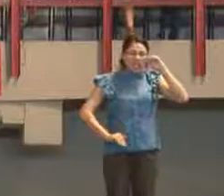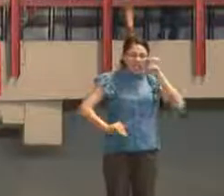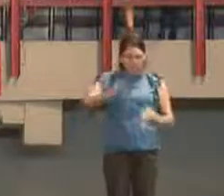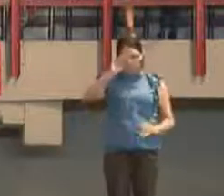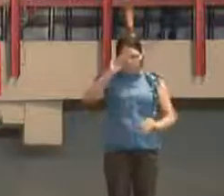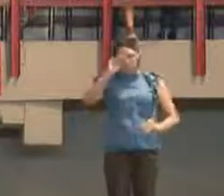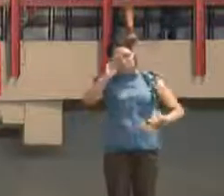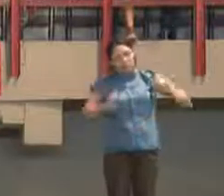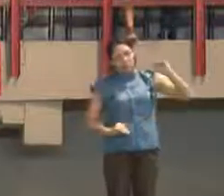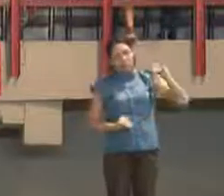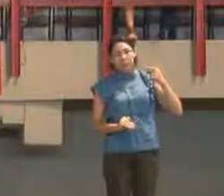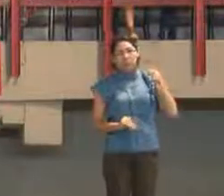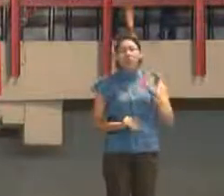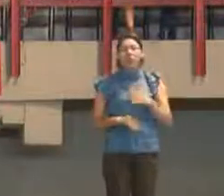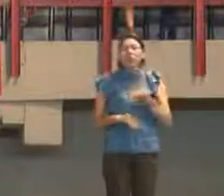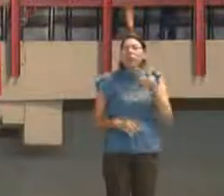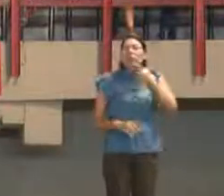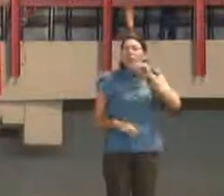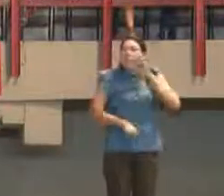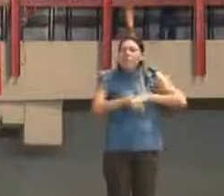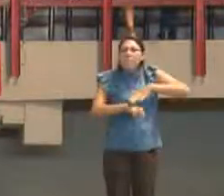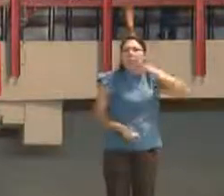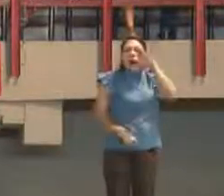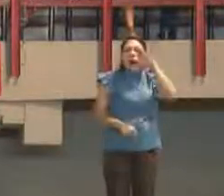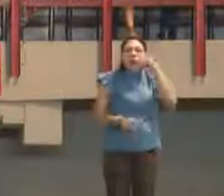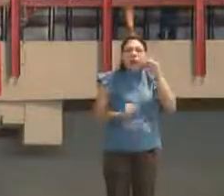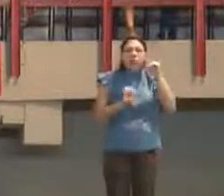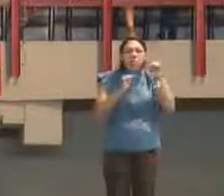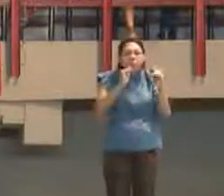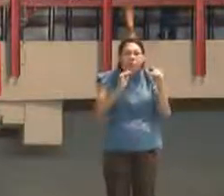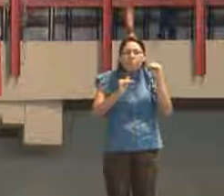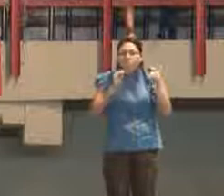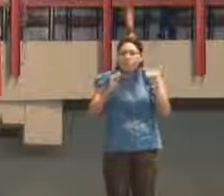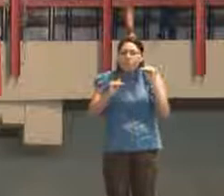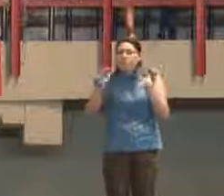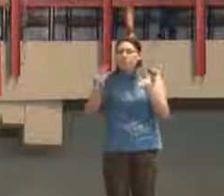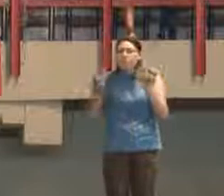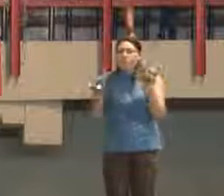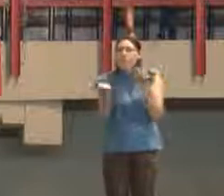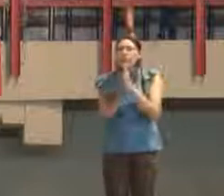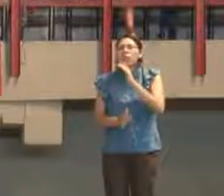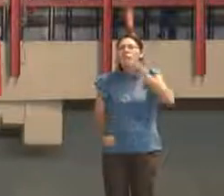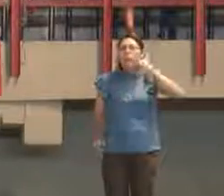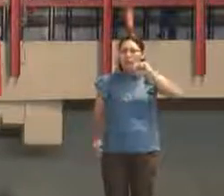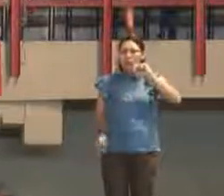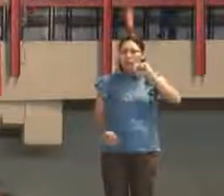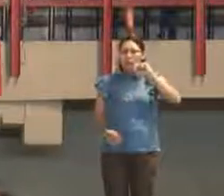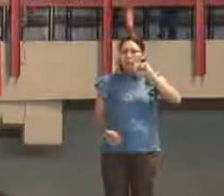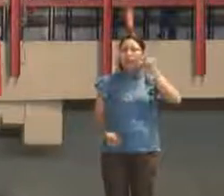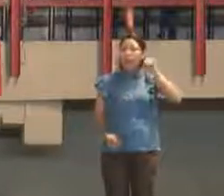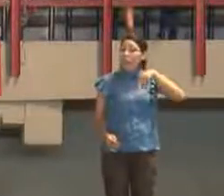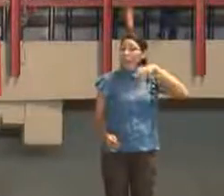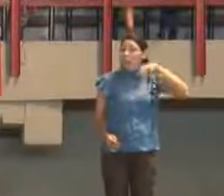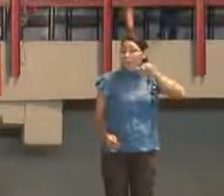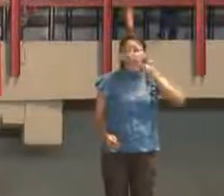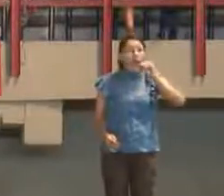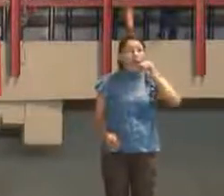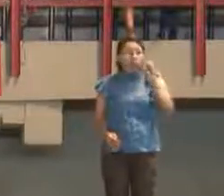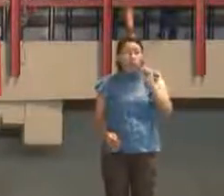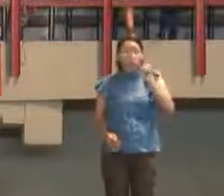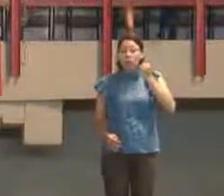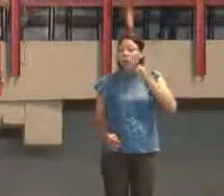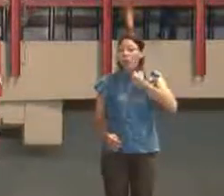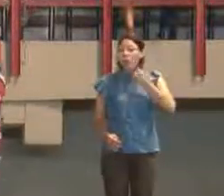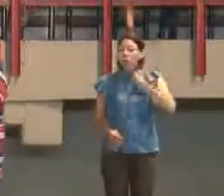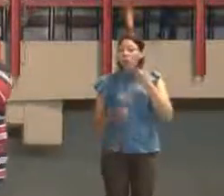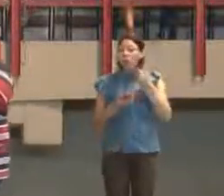amigos, quem era o candidato que ia ser aprovado nesse concurso? Todo mundo concorda? Olha as notas do Marcos ali,